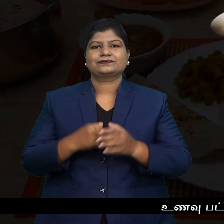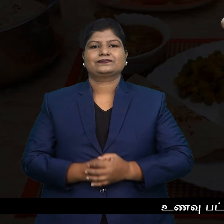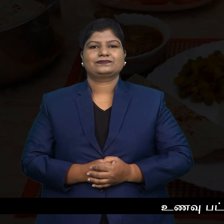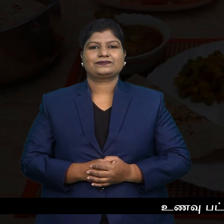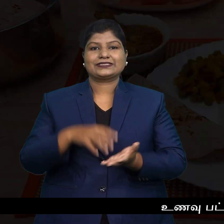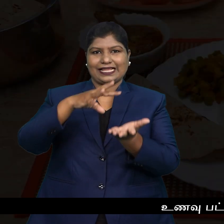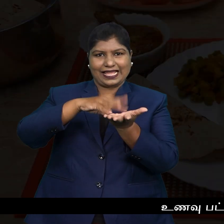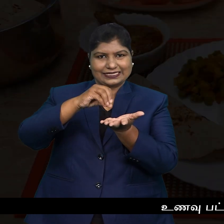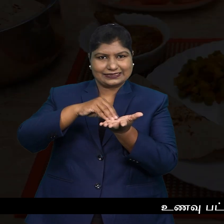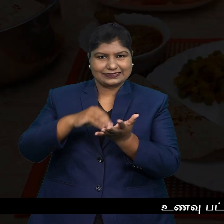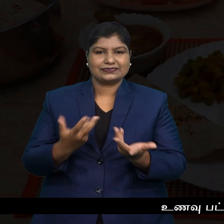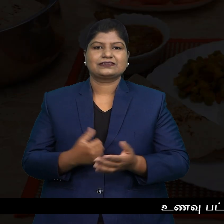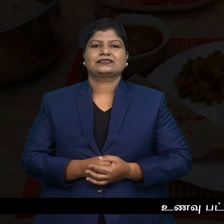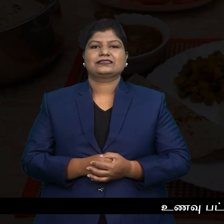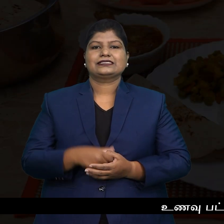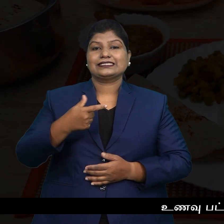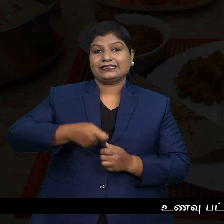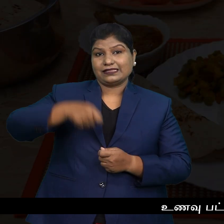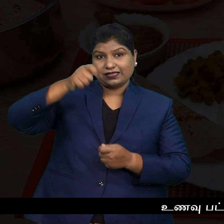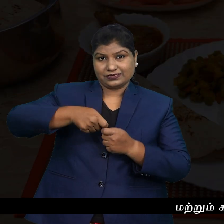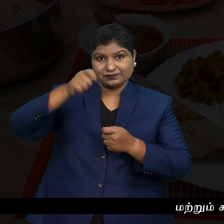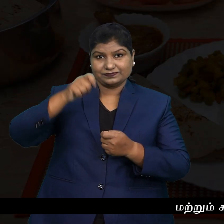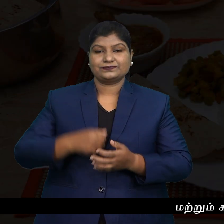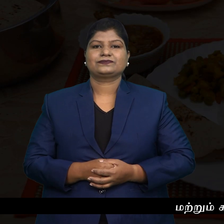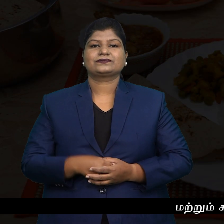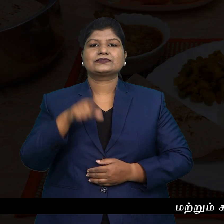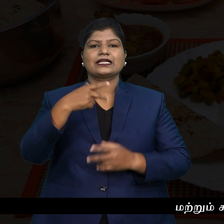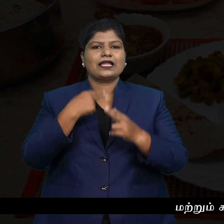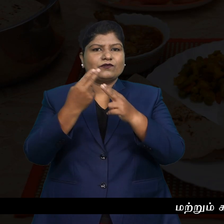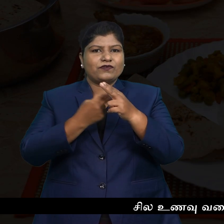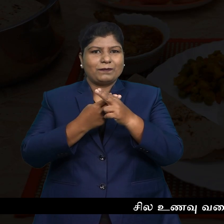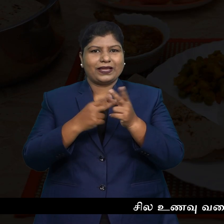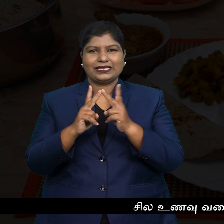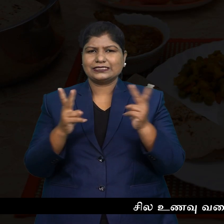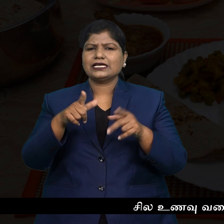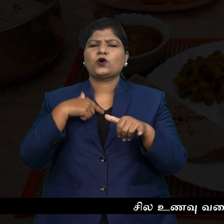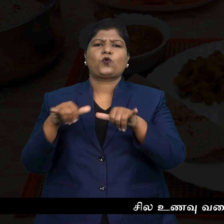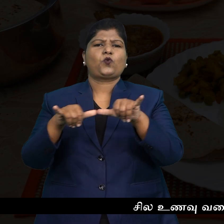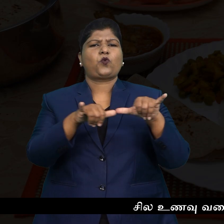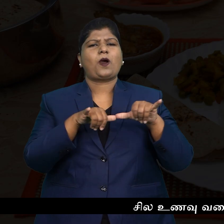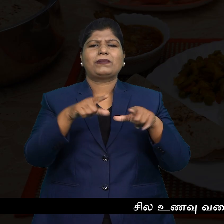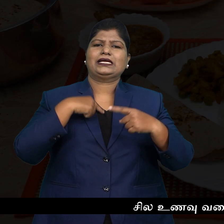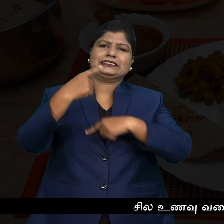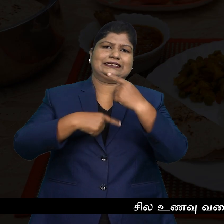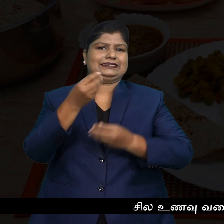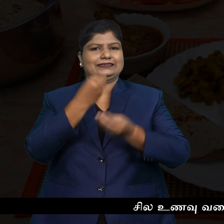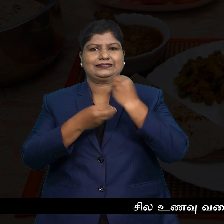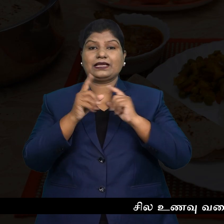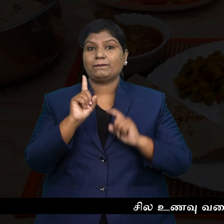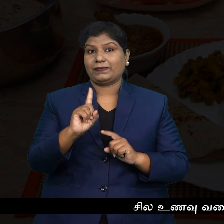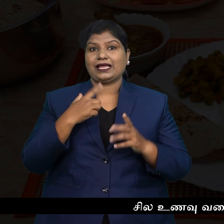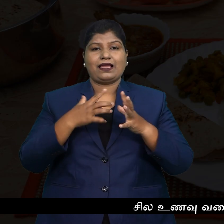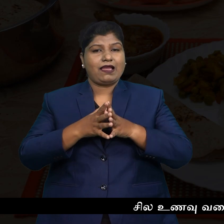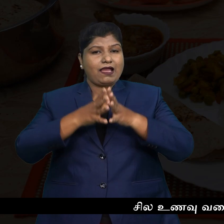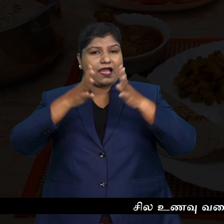பகுதிகளின் உணவு பட்டியலில் அரிசி, பருப்பு மற்றும் காய்கறிகள் போன்ற சில உணவு வகைகள் பொதுவாக இருக்கும்.